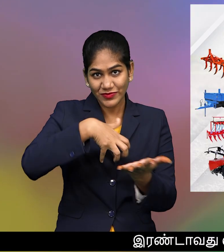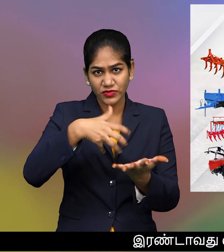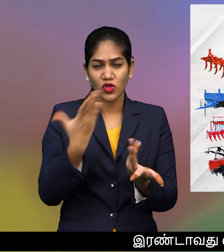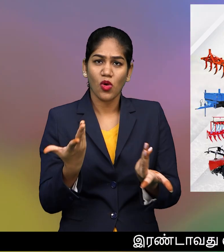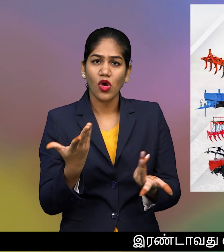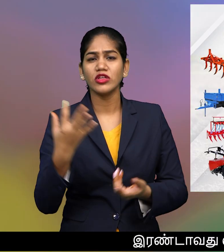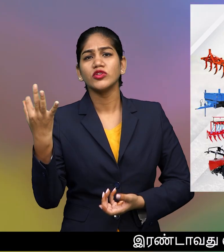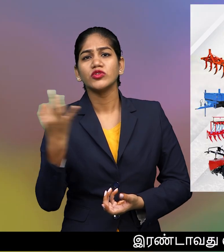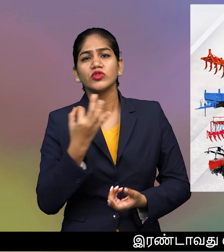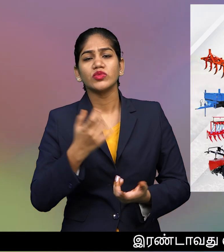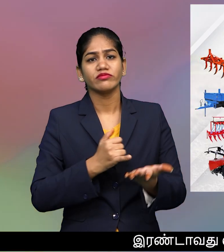இரண்டாவது வகை நபர் மாணவர்கள்.